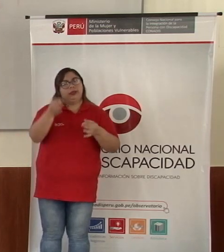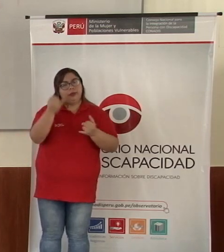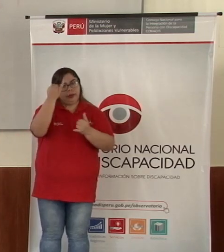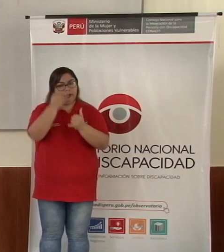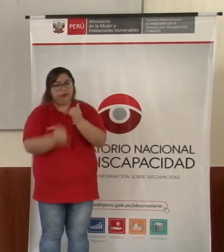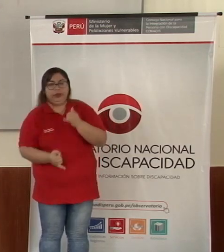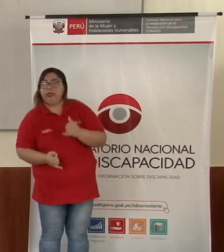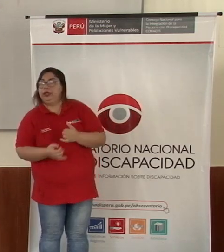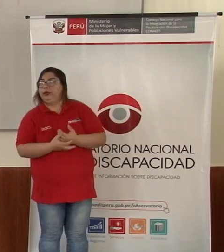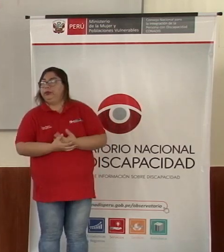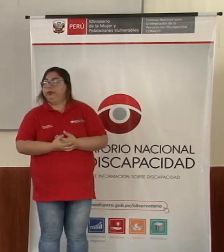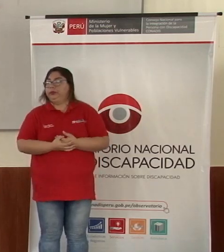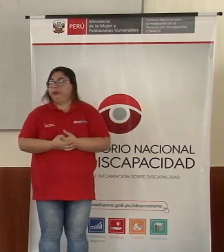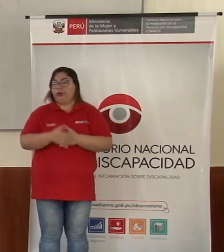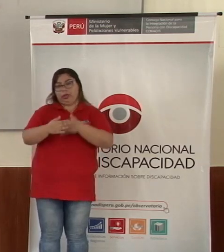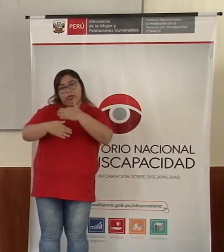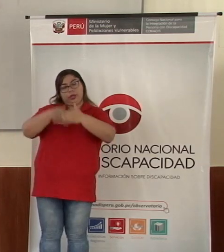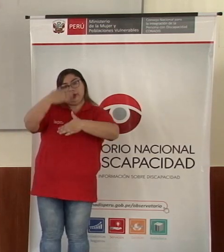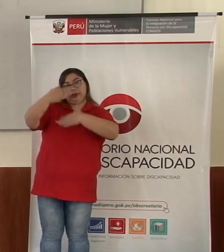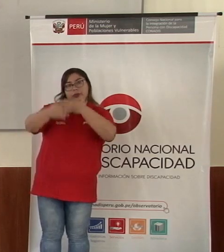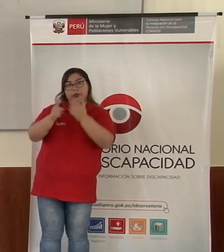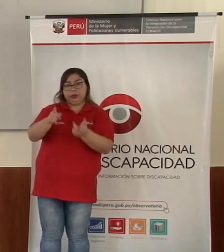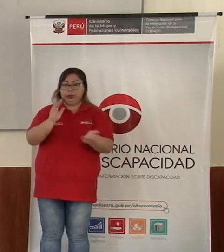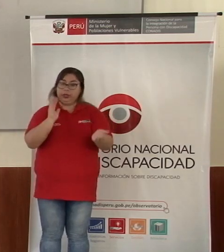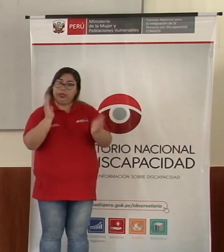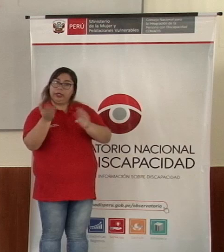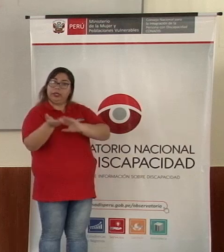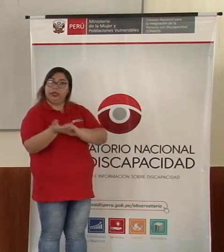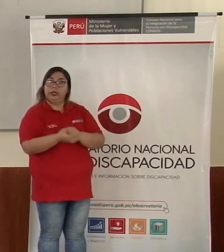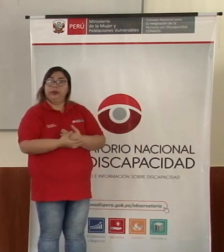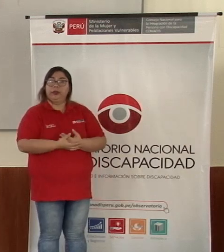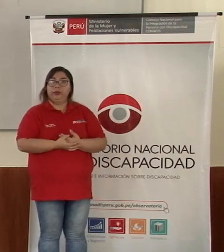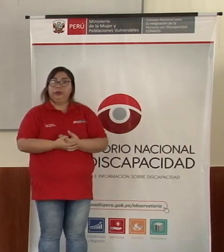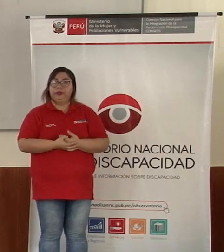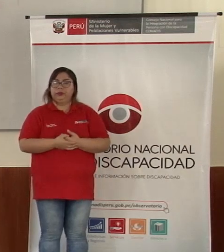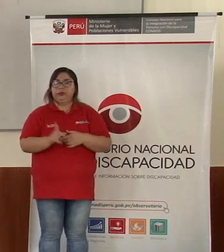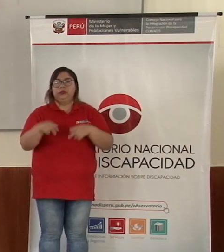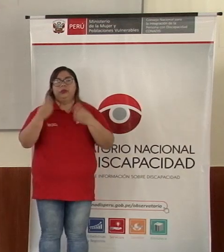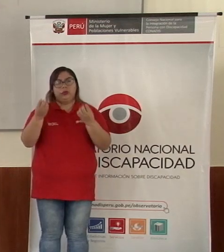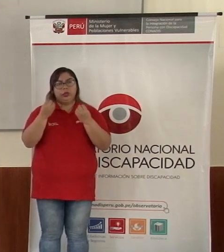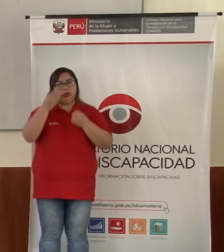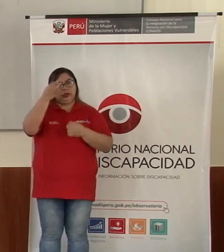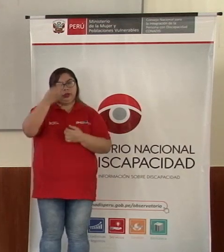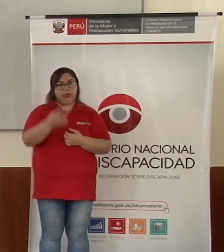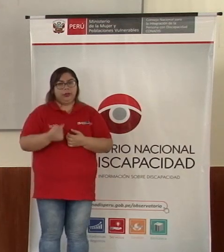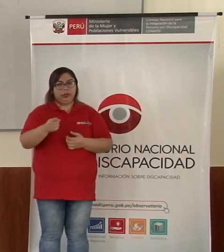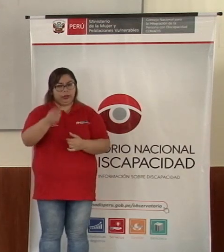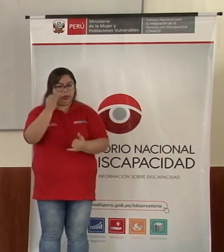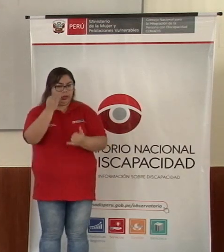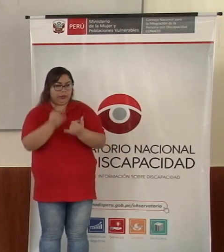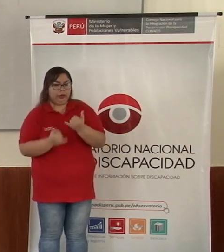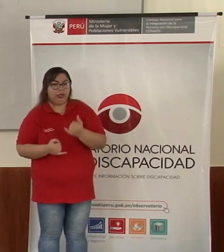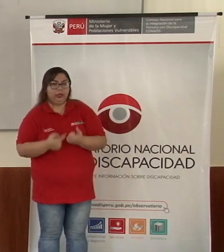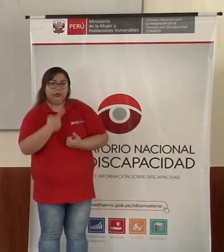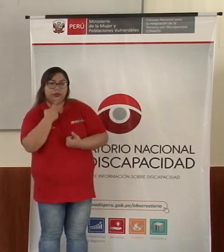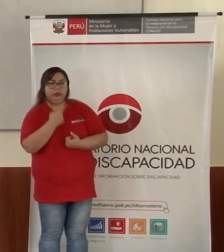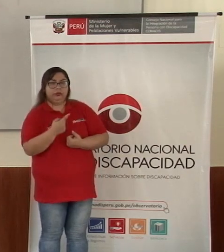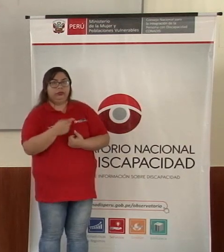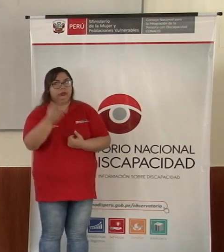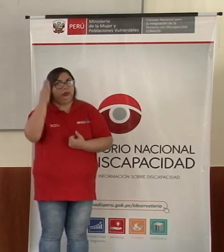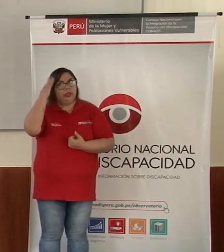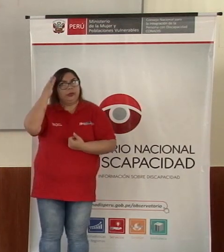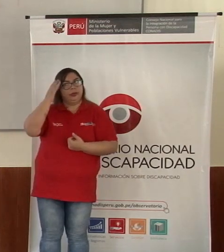final, después de este gran cambio, por qué siempre terminamos con el tema de la